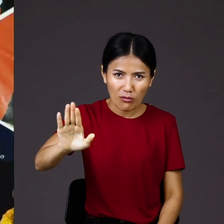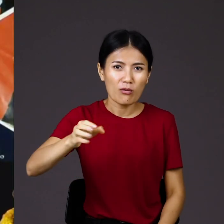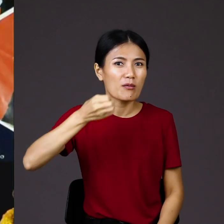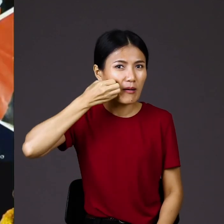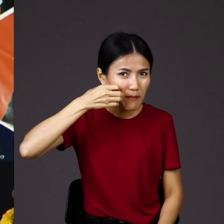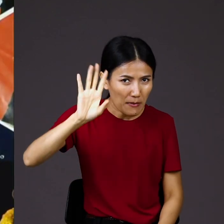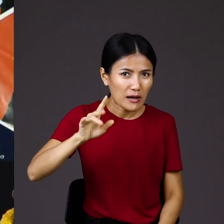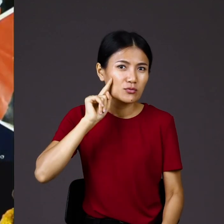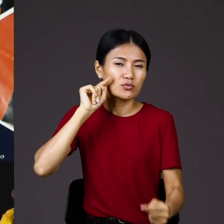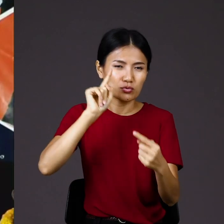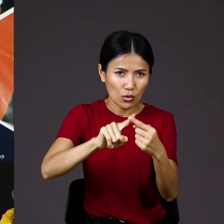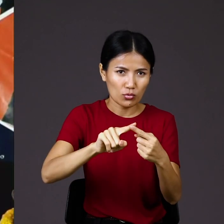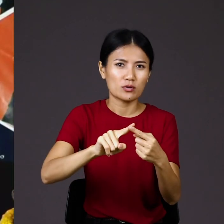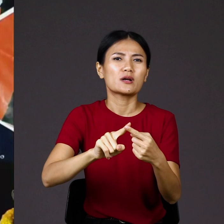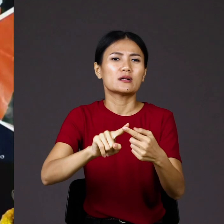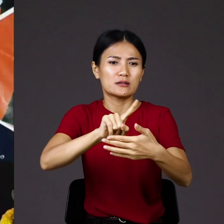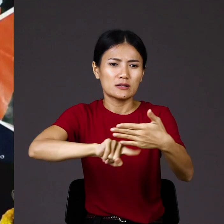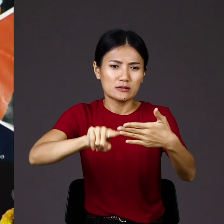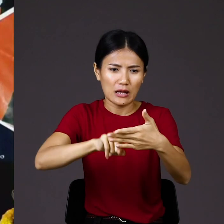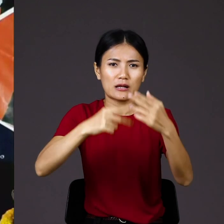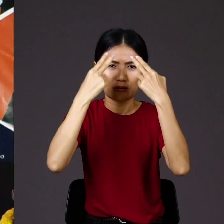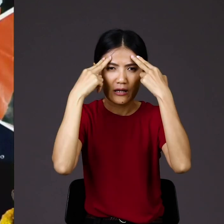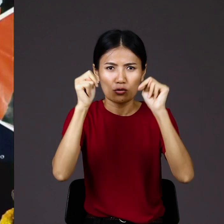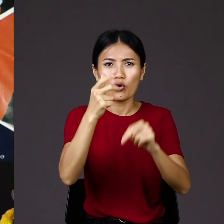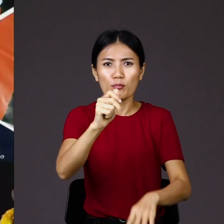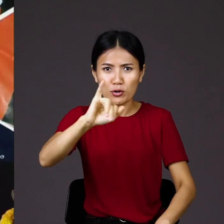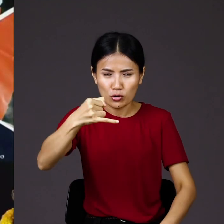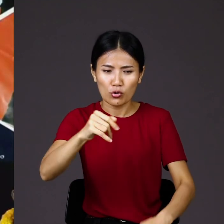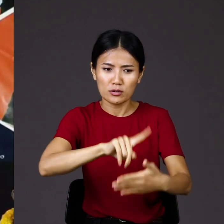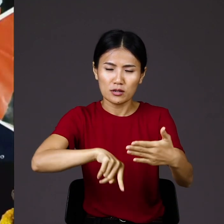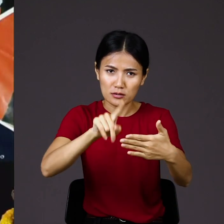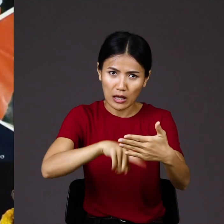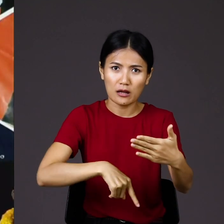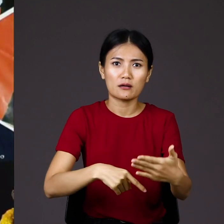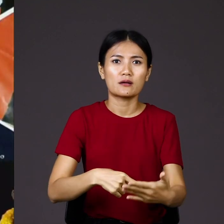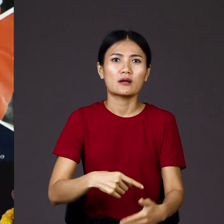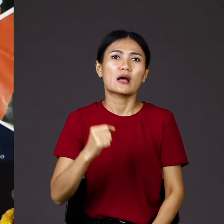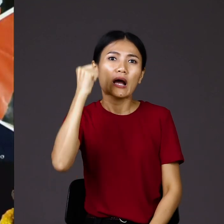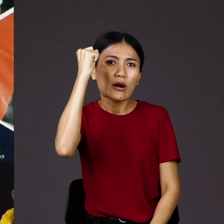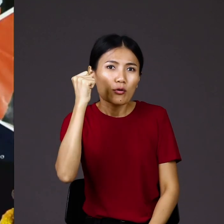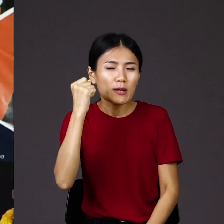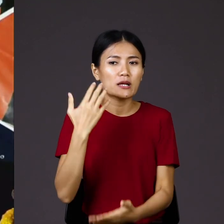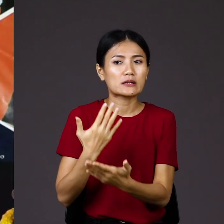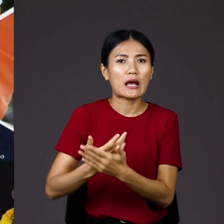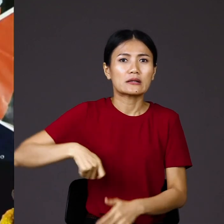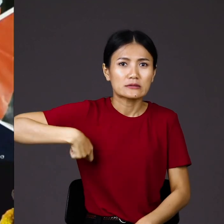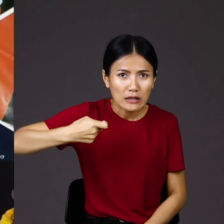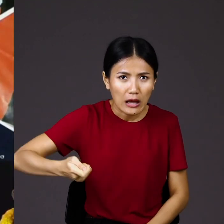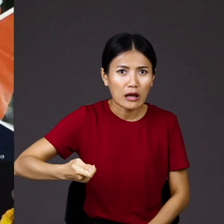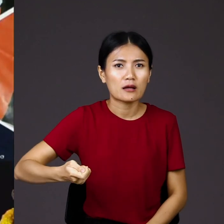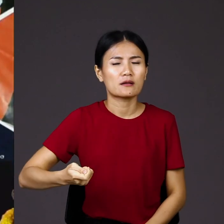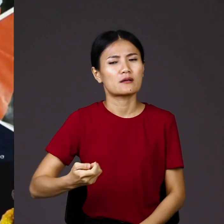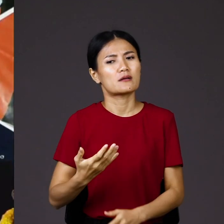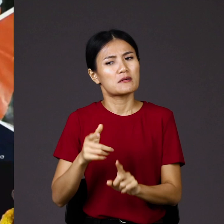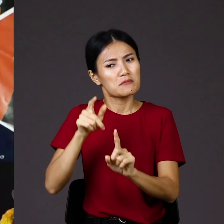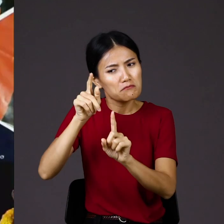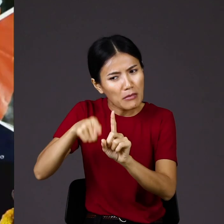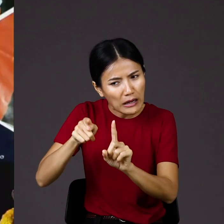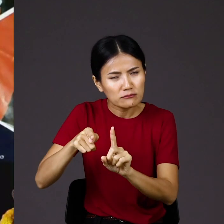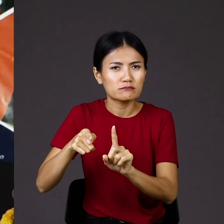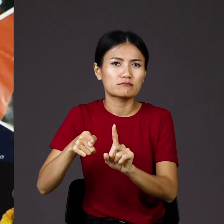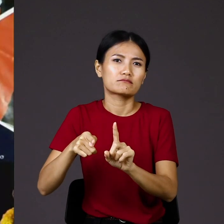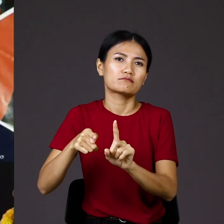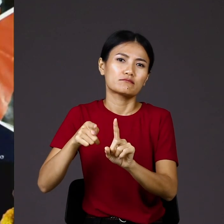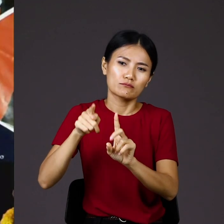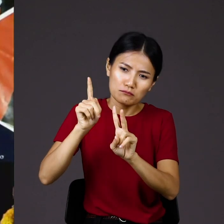กลับบ้านของท่านไปเลือกตั้งนายกอบจท่านอาจจะต้องเสียค่ารถค่าราค่าเดินทาง